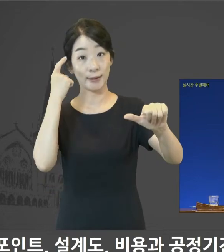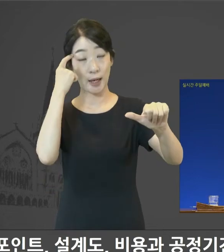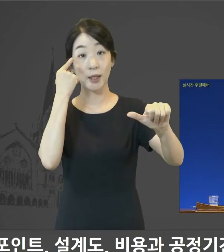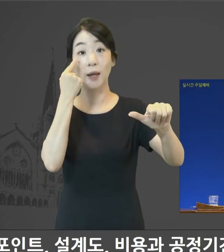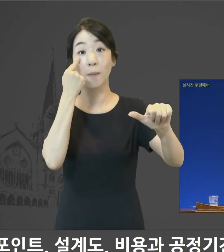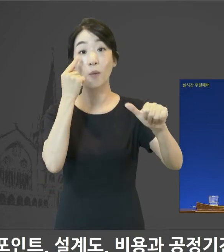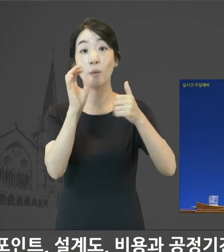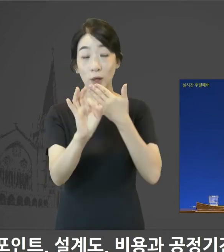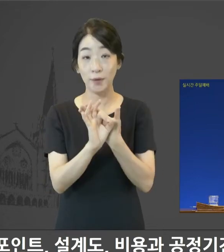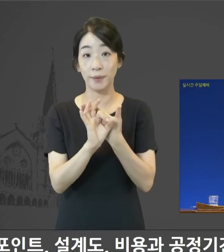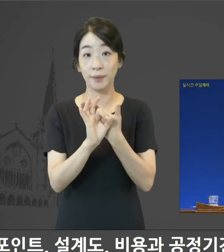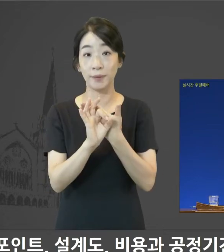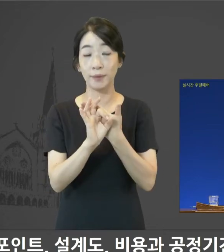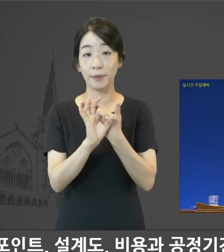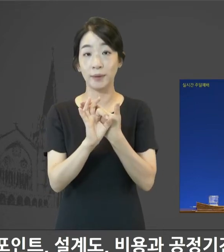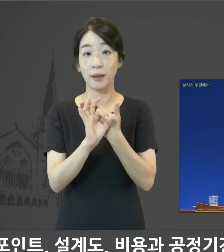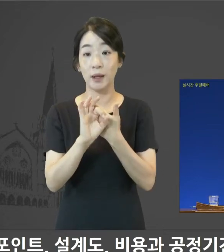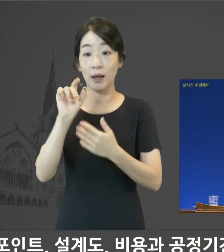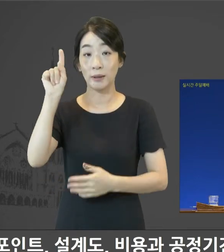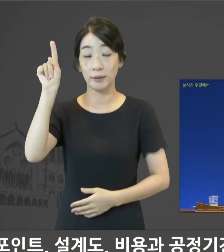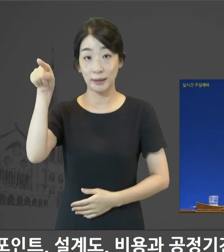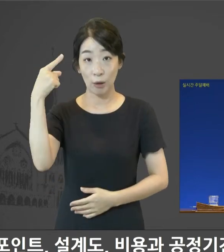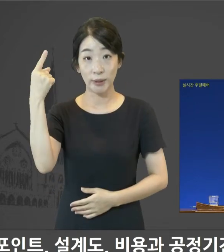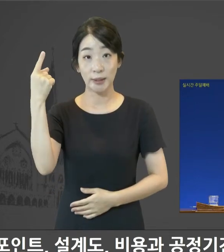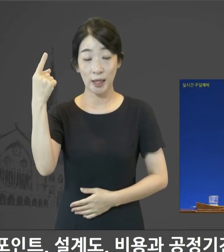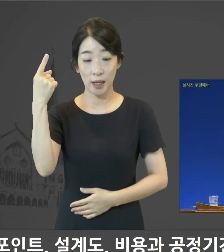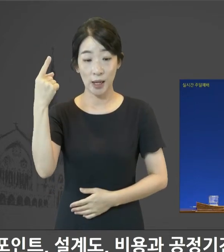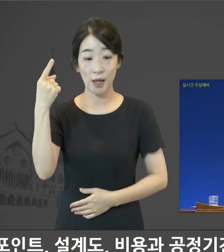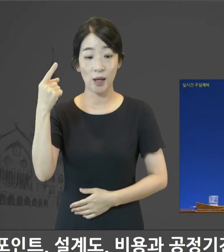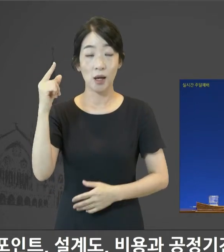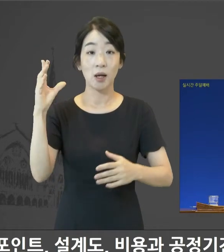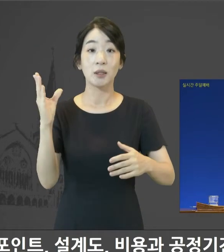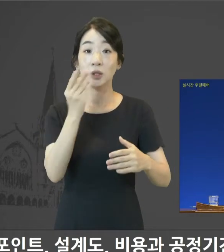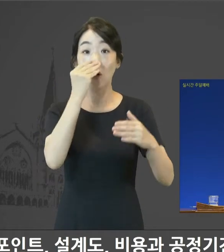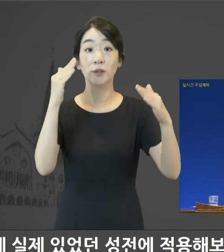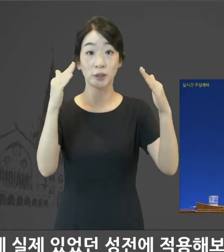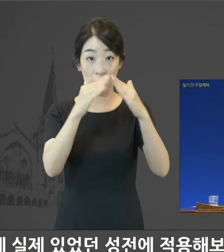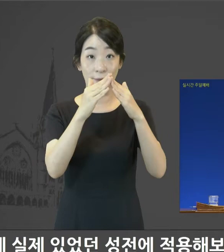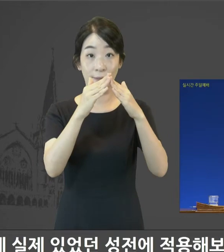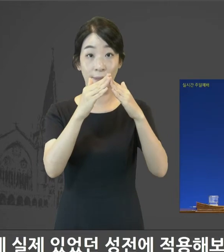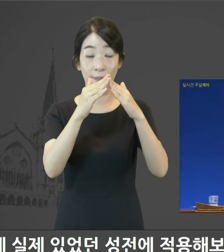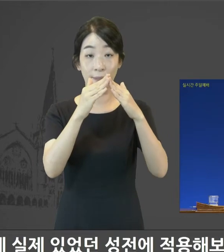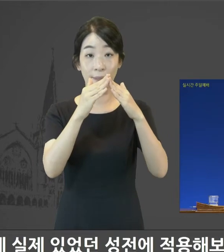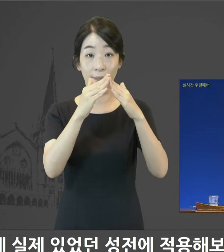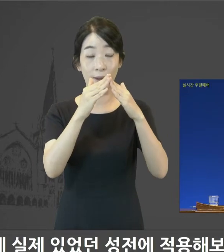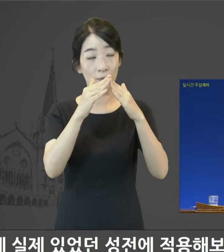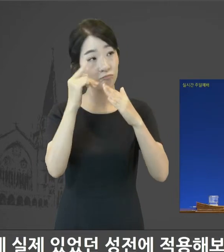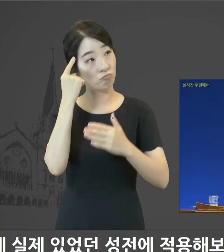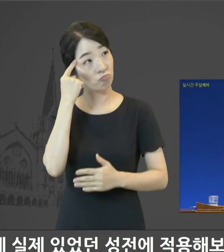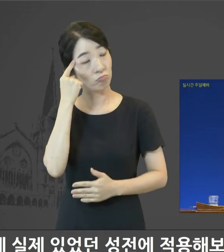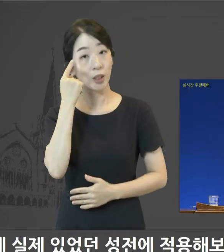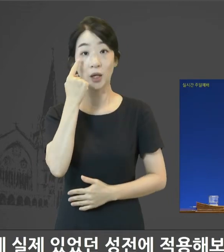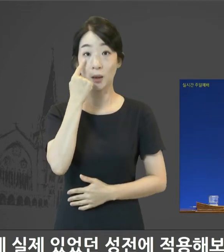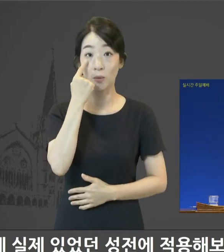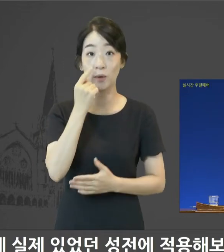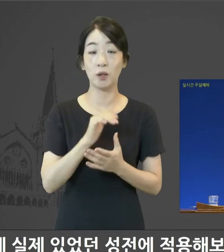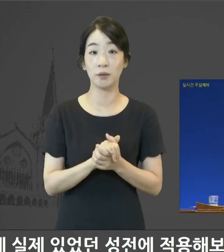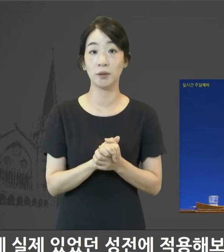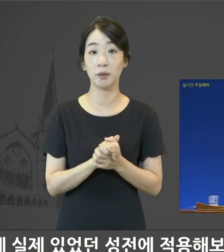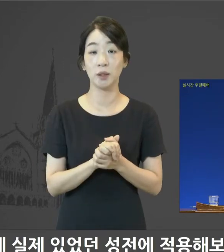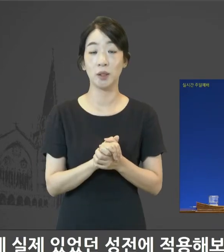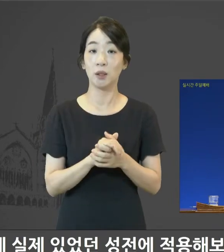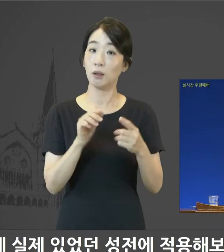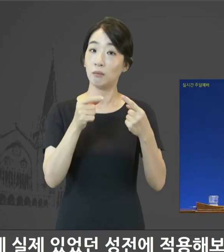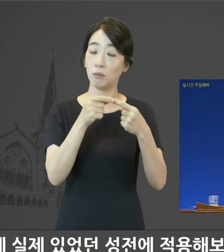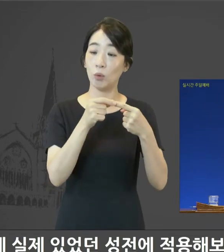어떤 답들이 나올까요? 우선 터는 잠시 조금 이따 돌아오기로 하고요.